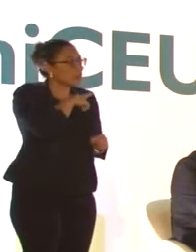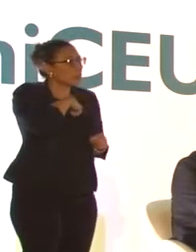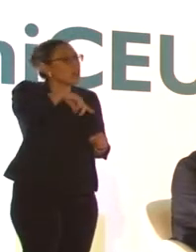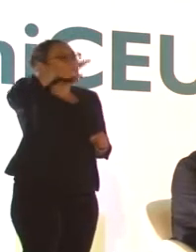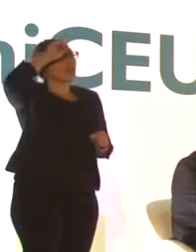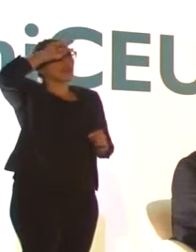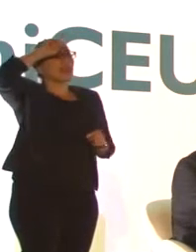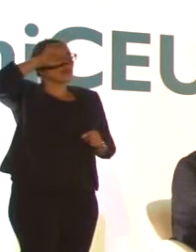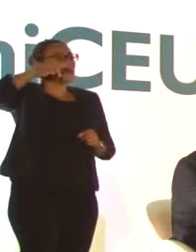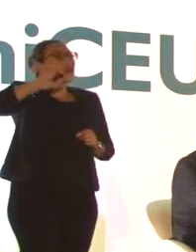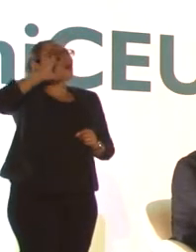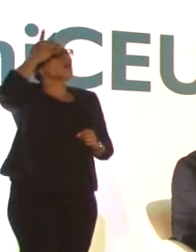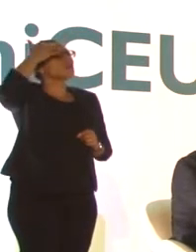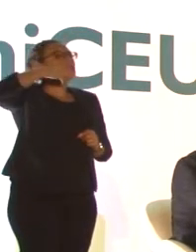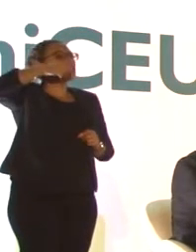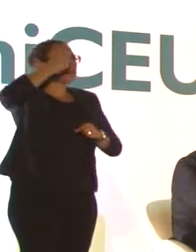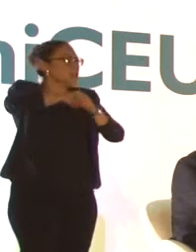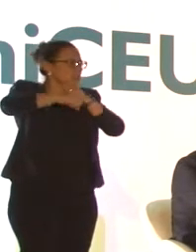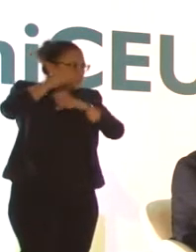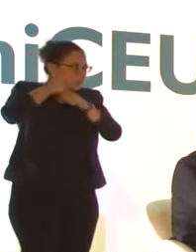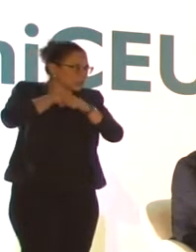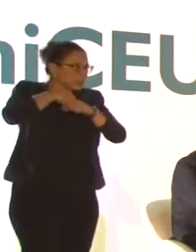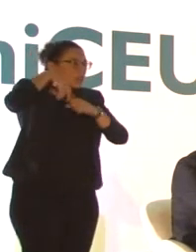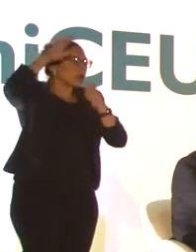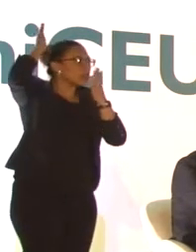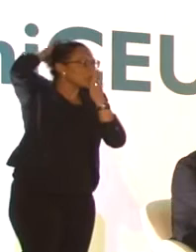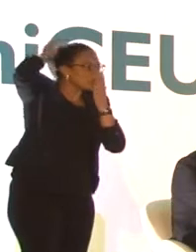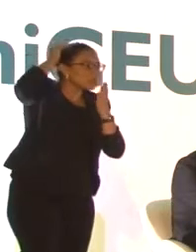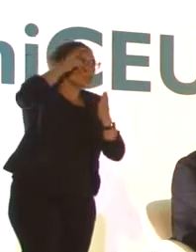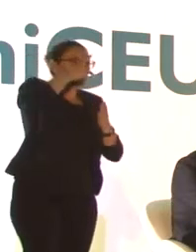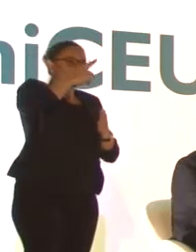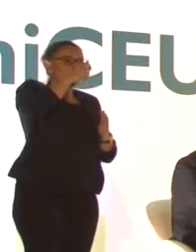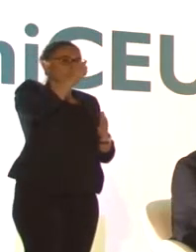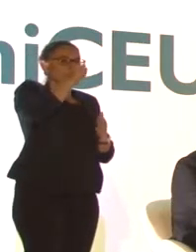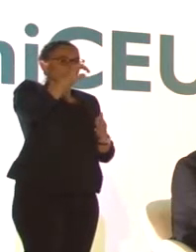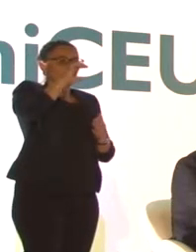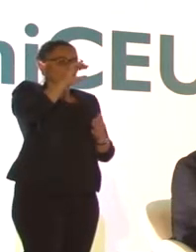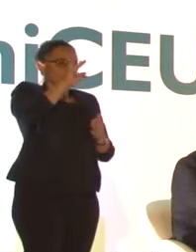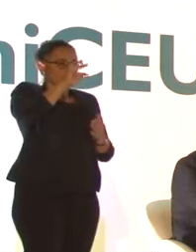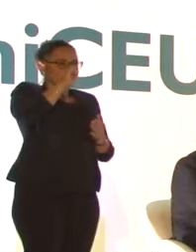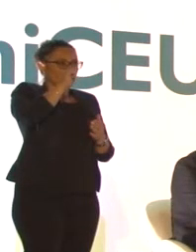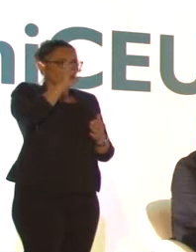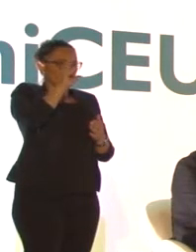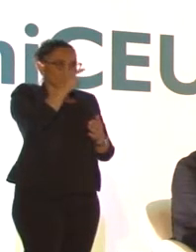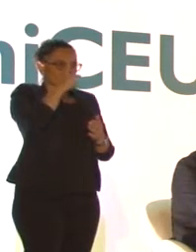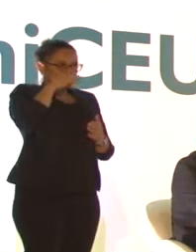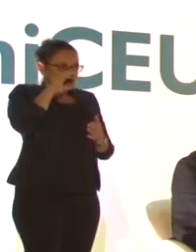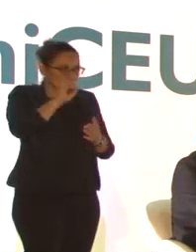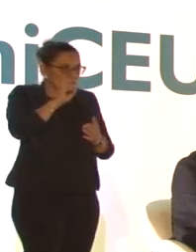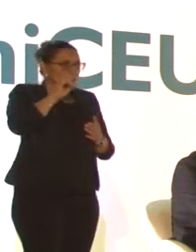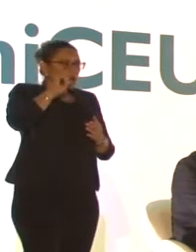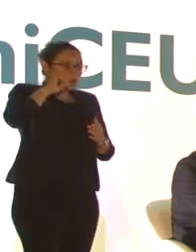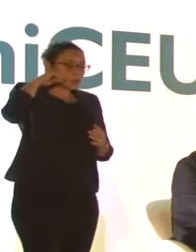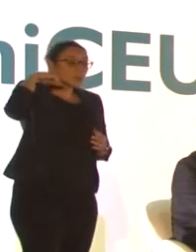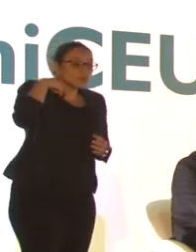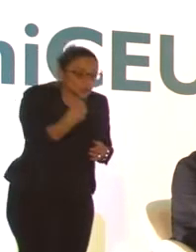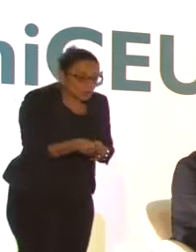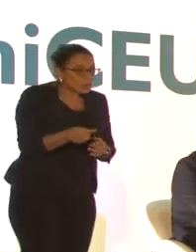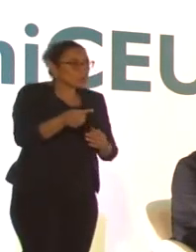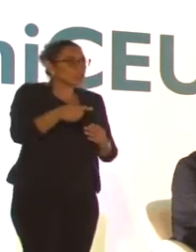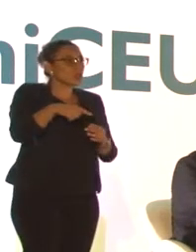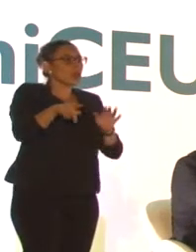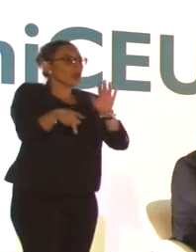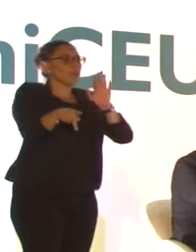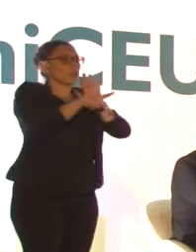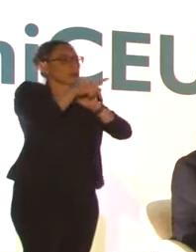alguns anos, que vocês se lembram, que foi a morte daquele índio Pataxó, o Galdino, lá em Brasília, no dia seguinte ao dia do índio, né? Ele